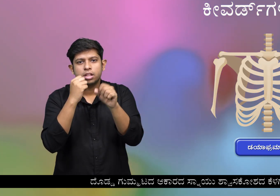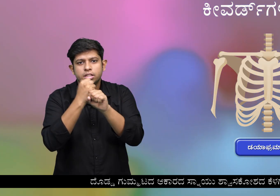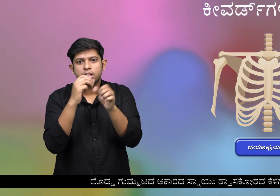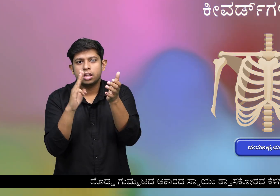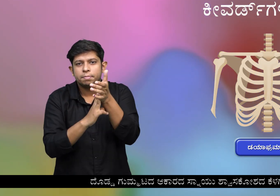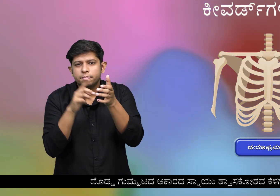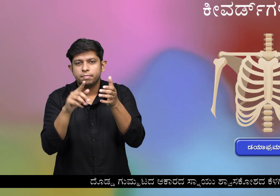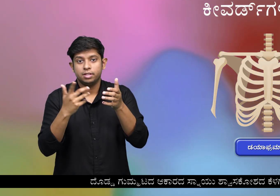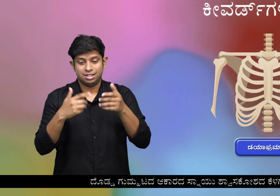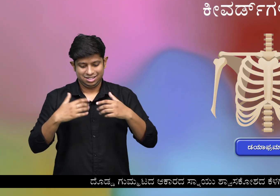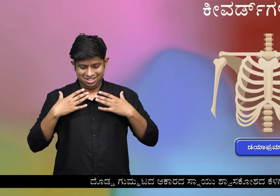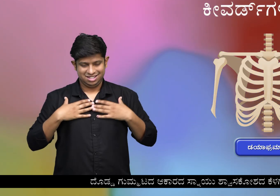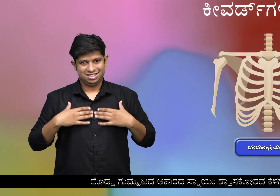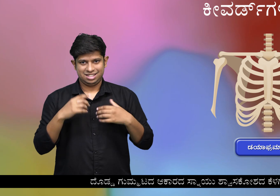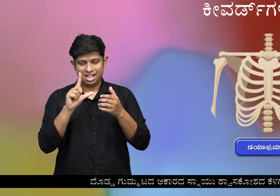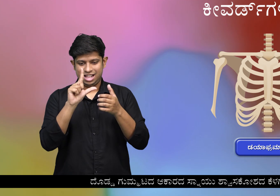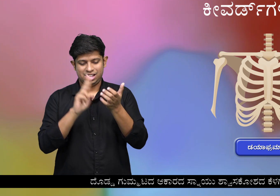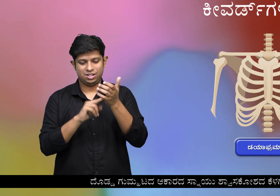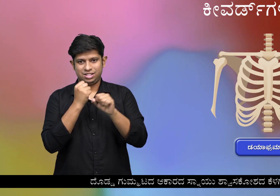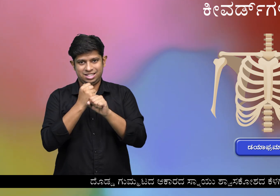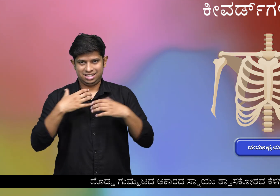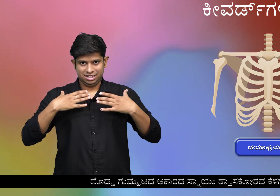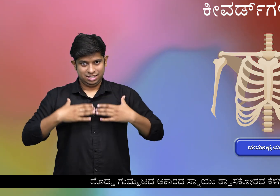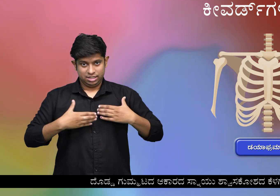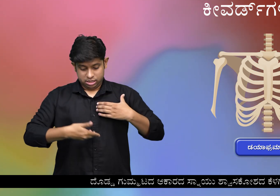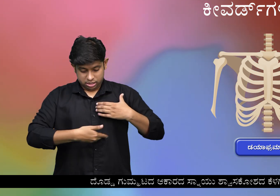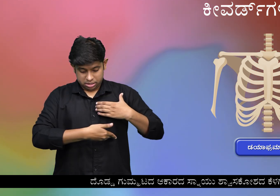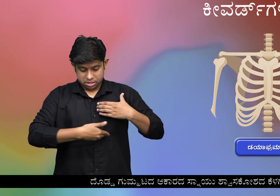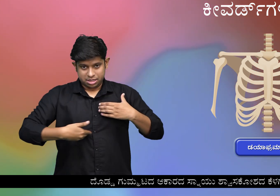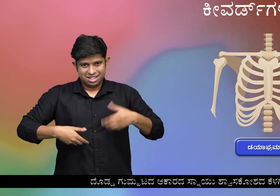ದೊಡ್ಡ ಗುಮ್ಮಟದ ಆಕಾರದ ಸ್ನಾಯು ಶ್ವಾಸಕೋಶದ ಕೆಳಗೆ ಇದೆ,